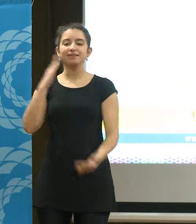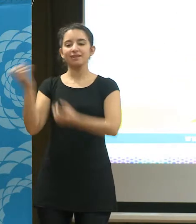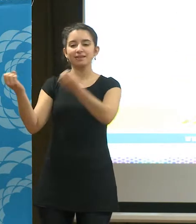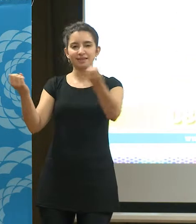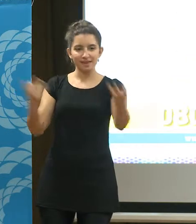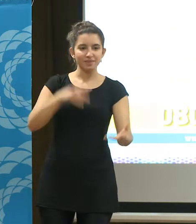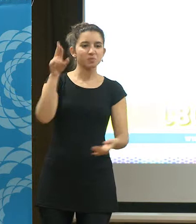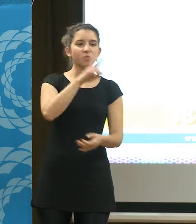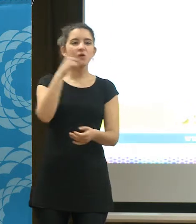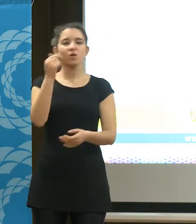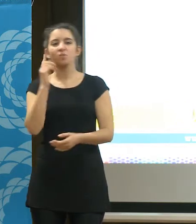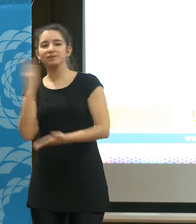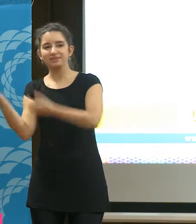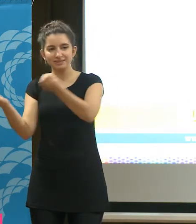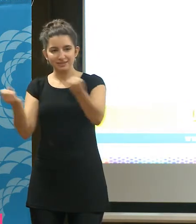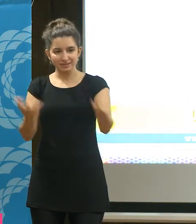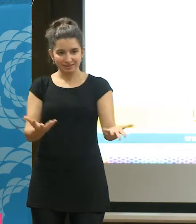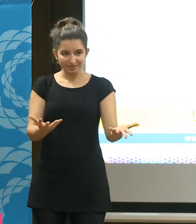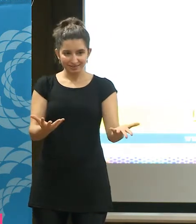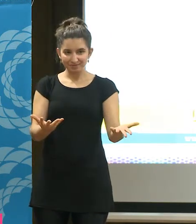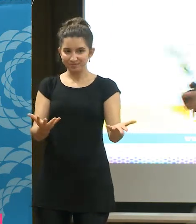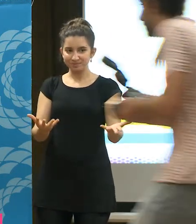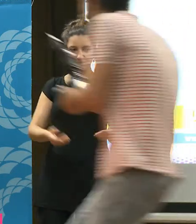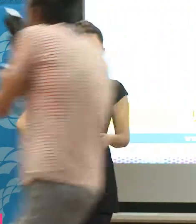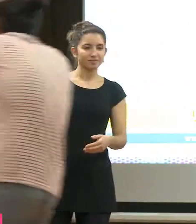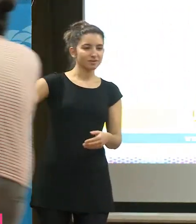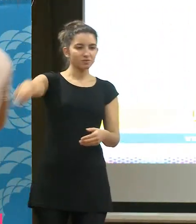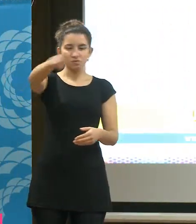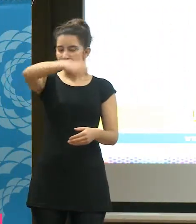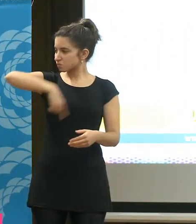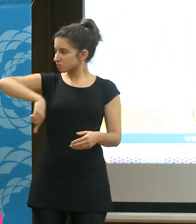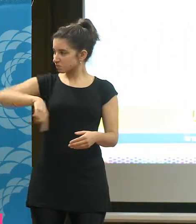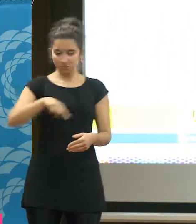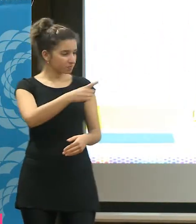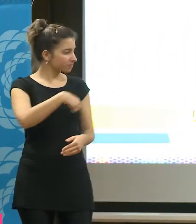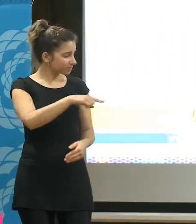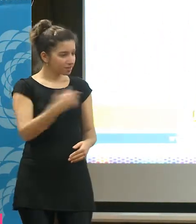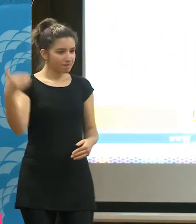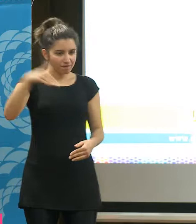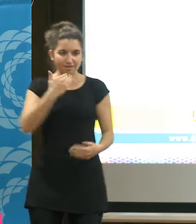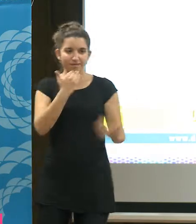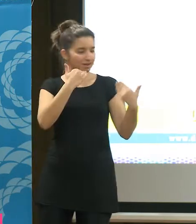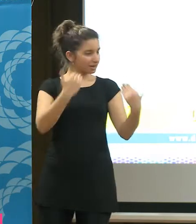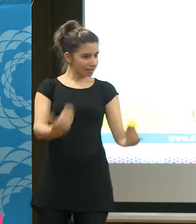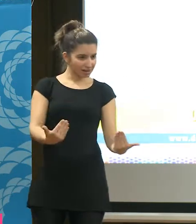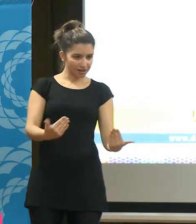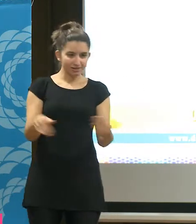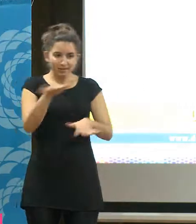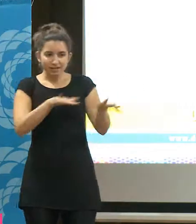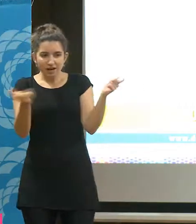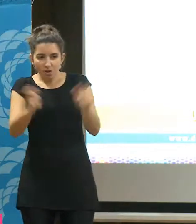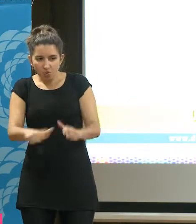tardes a todas y a todos. Buenas tardes, agradecemos profundamente la oportunidad que nos están dando con la organización